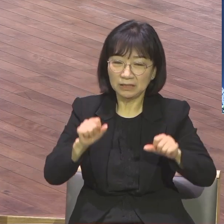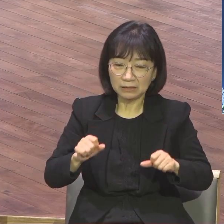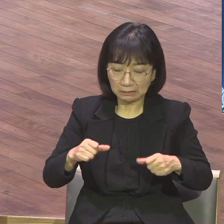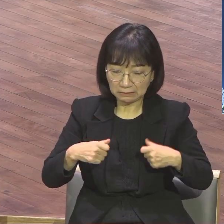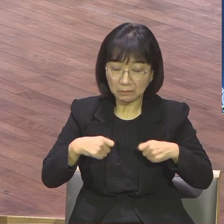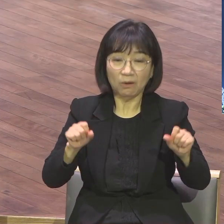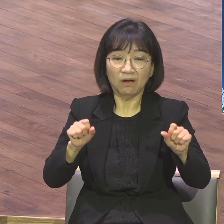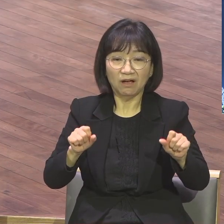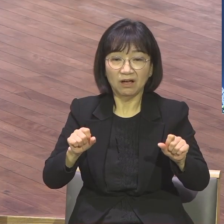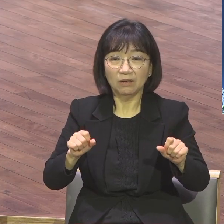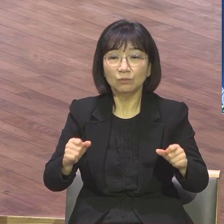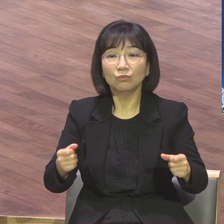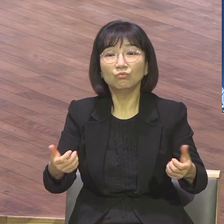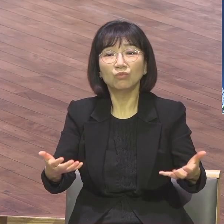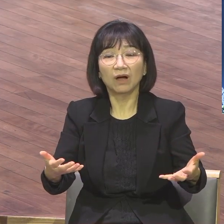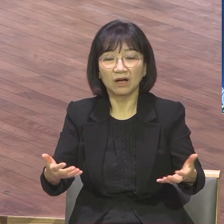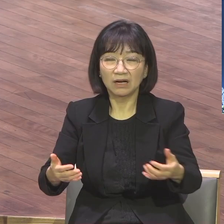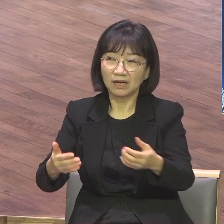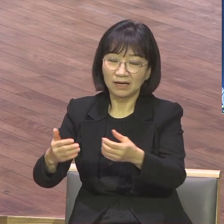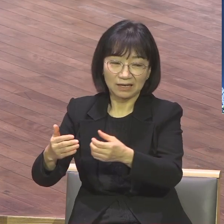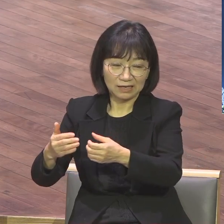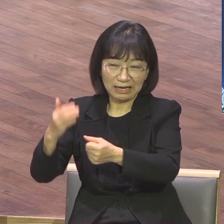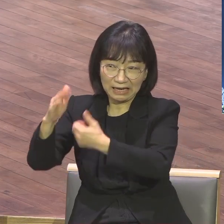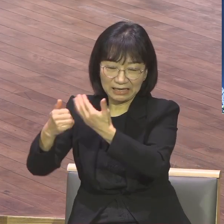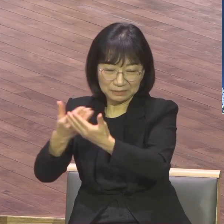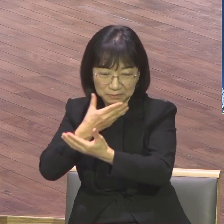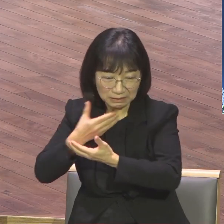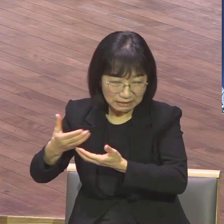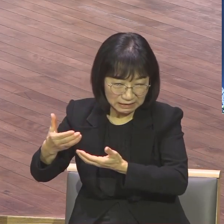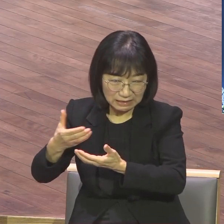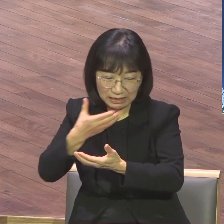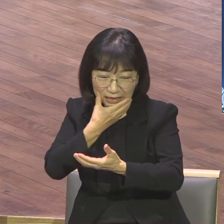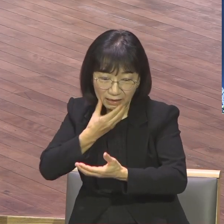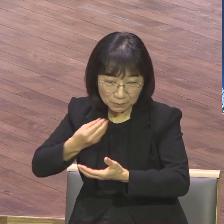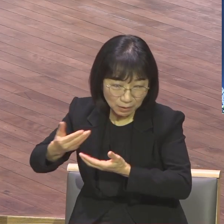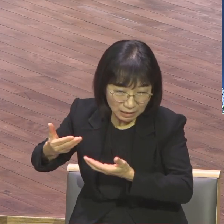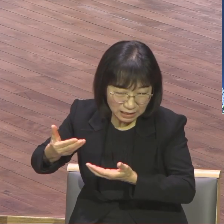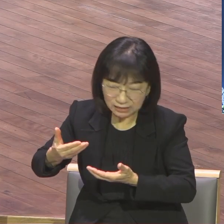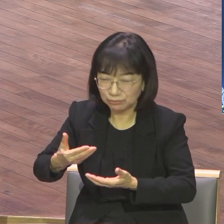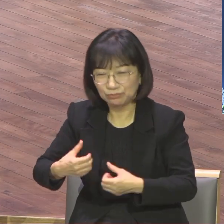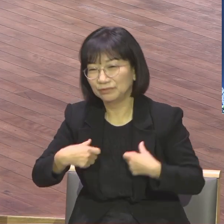어떻게 믿겠어요? 어떻게 하나님께서 축복하시겠냐고요. 여러분